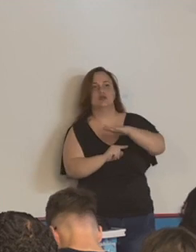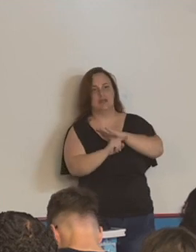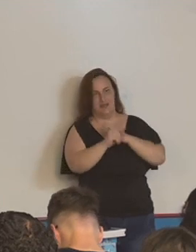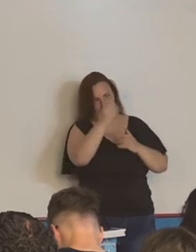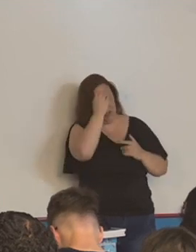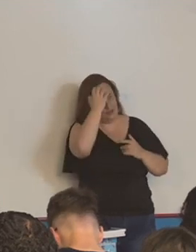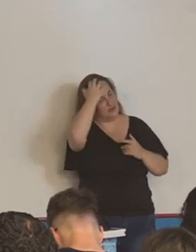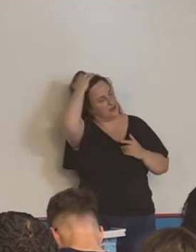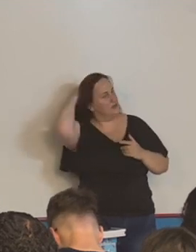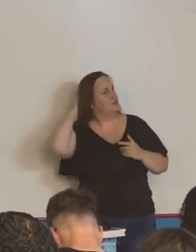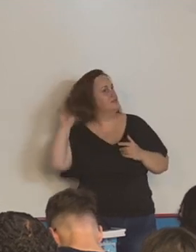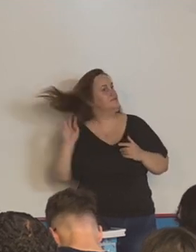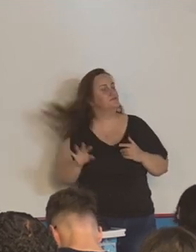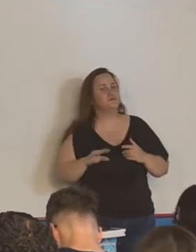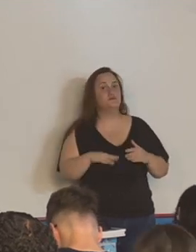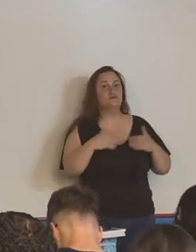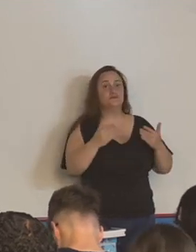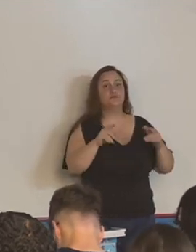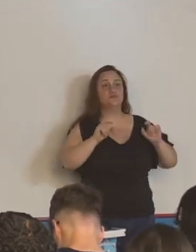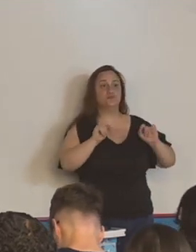né? Então